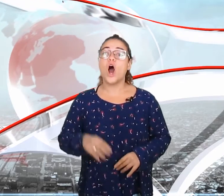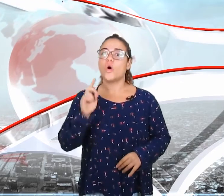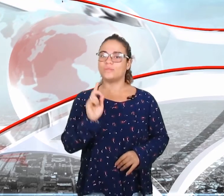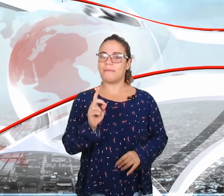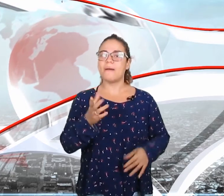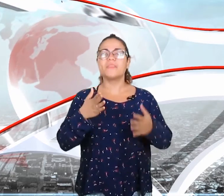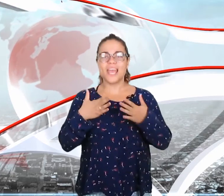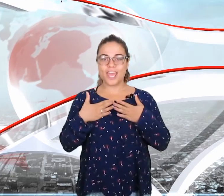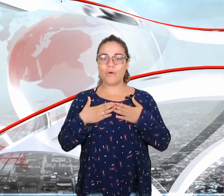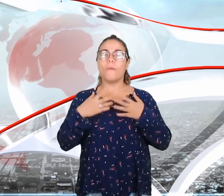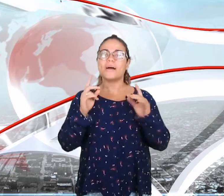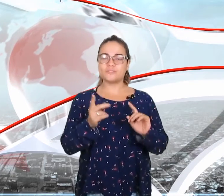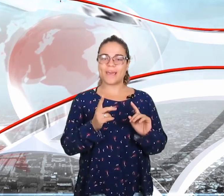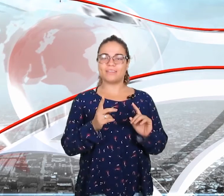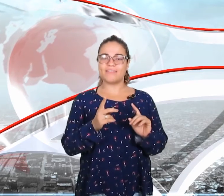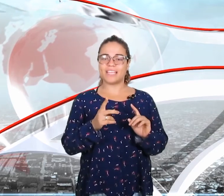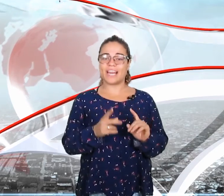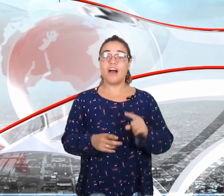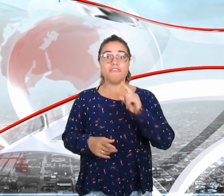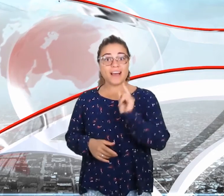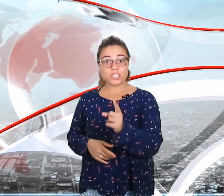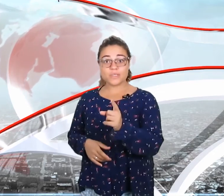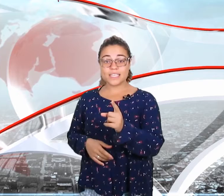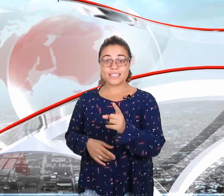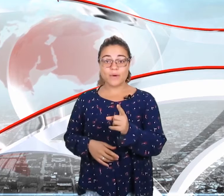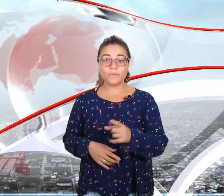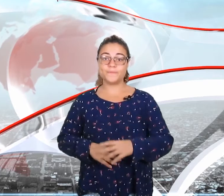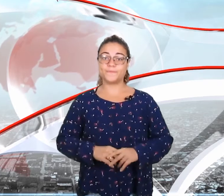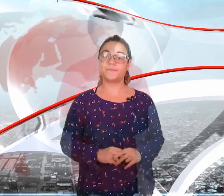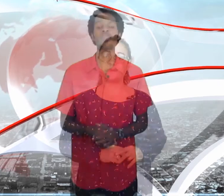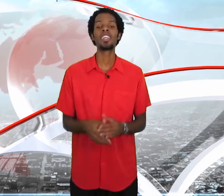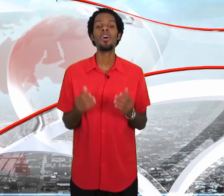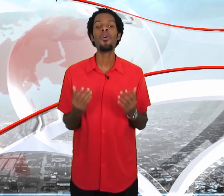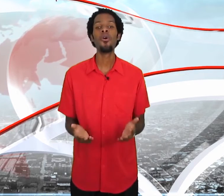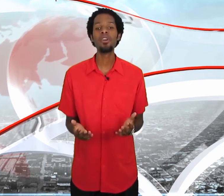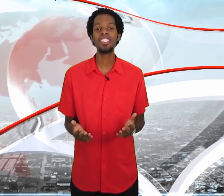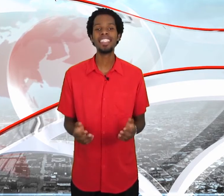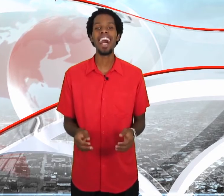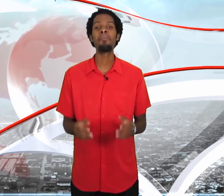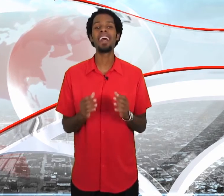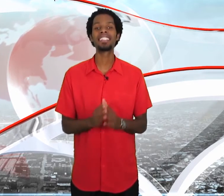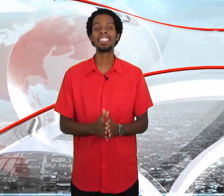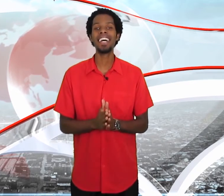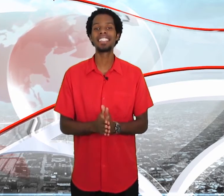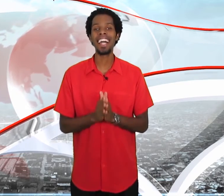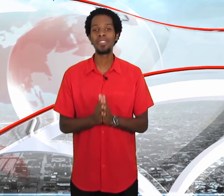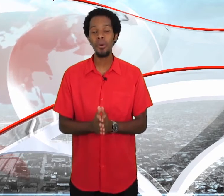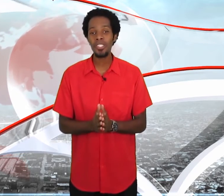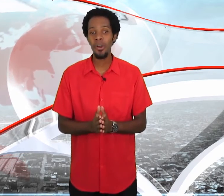com o tema Eu Mais Perto da Videira. Faça sua inscrição! Hoje, a partir das 14